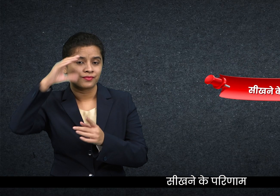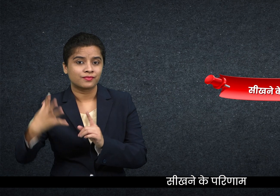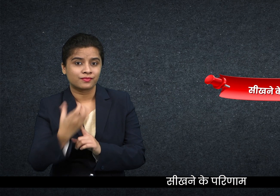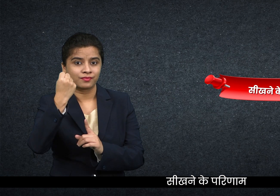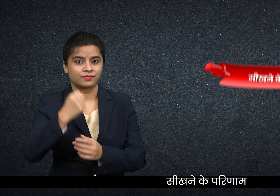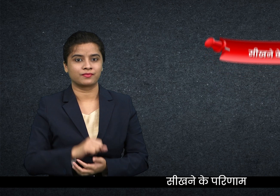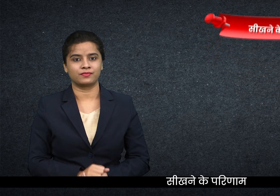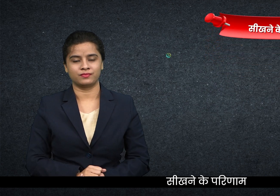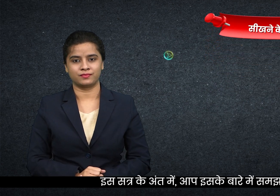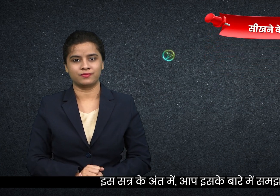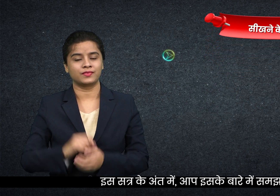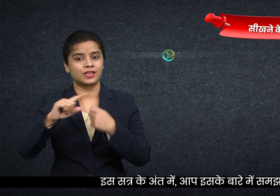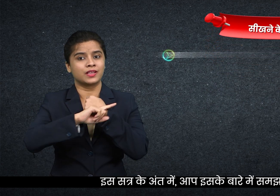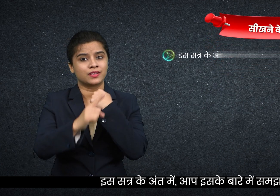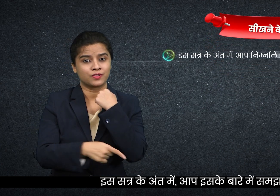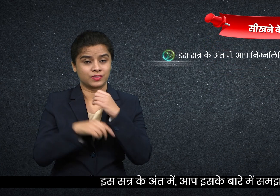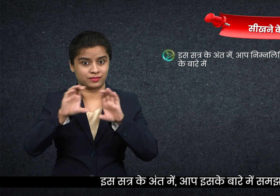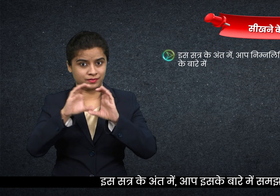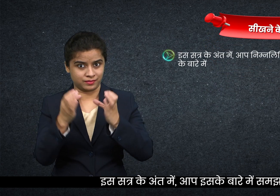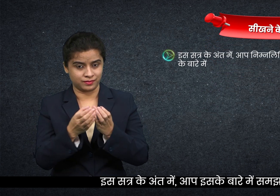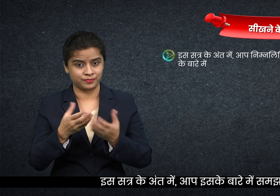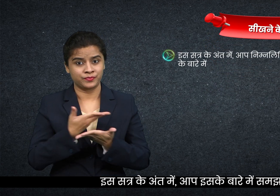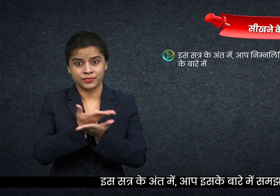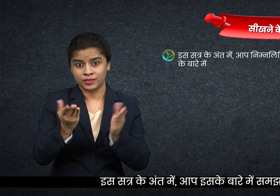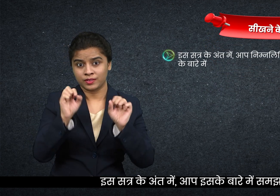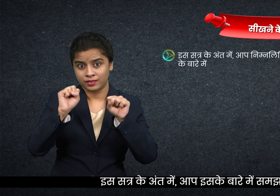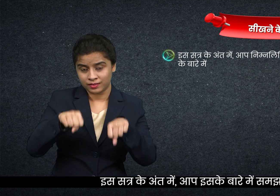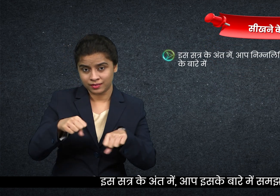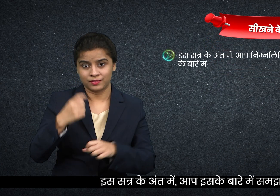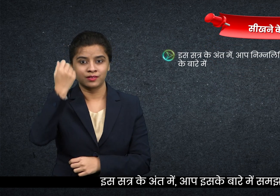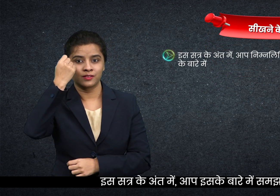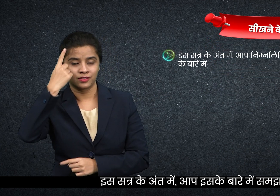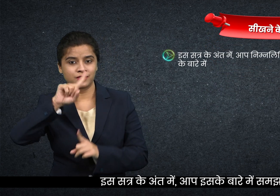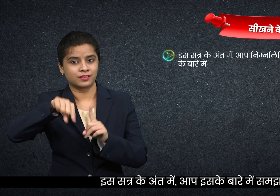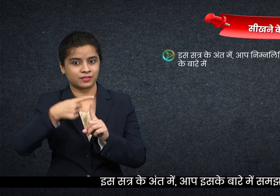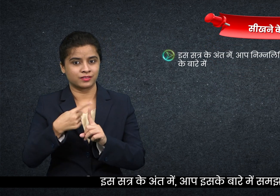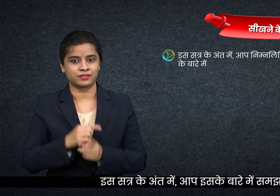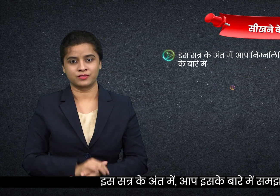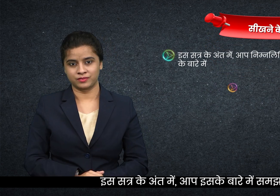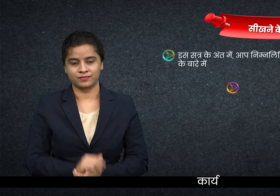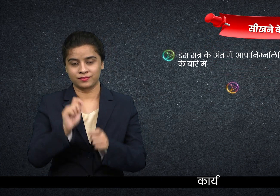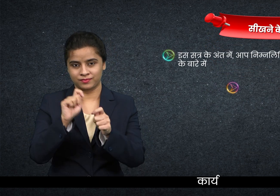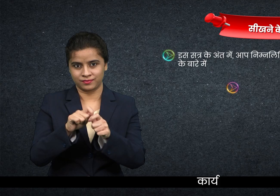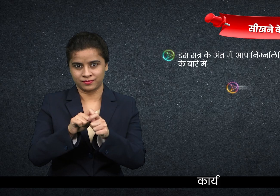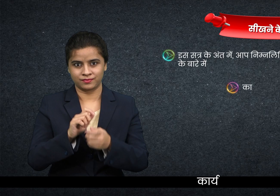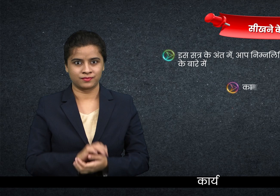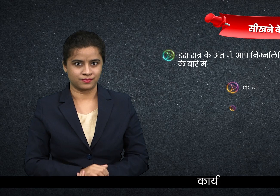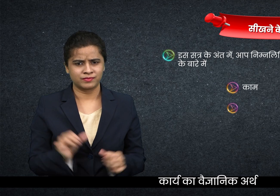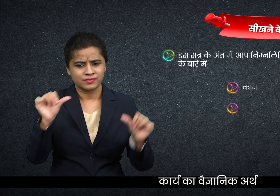सीखने के परिणाम। इस सत्र के अंत में आप इसके बारे में समझ सकेंगे।